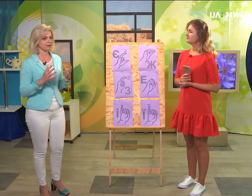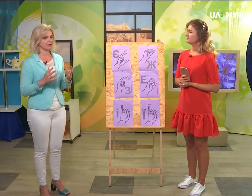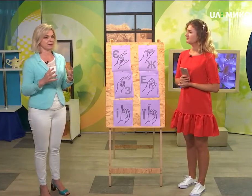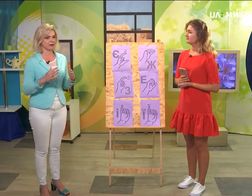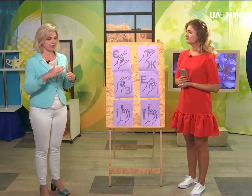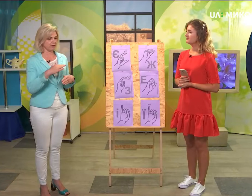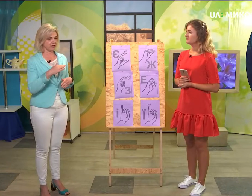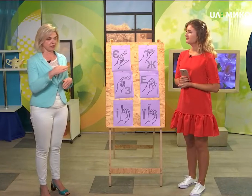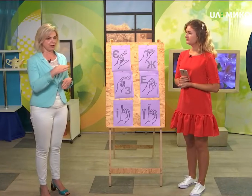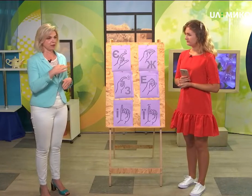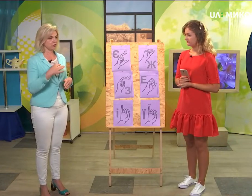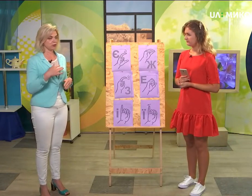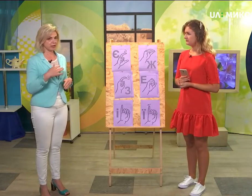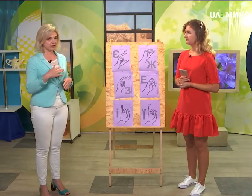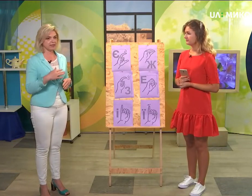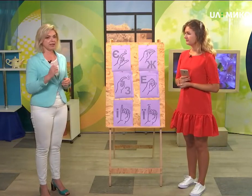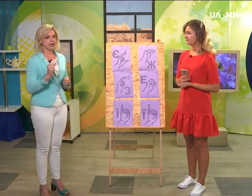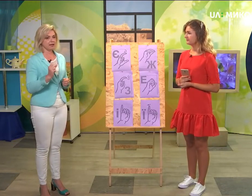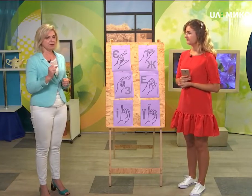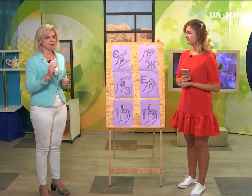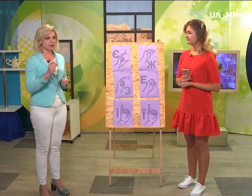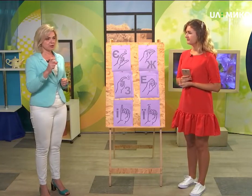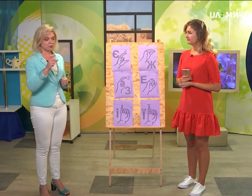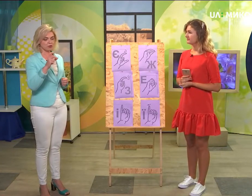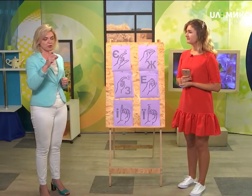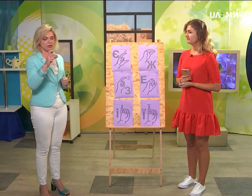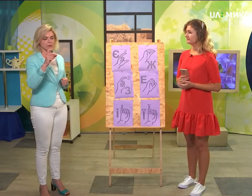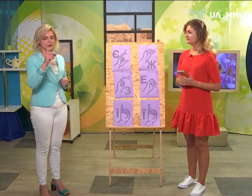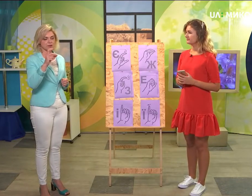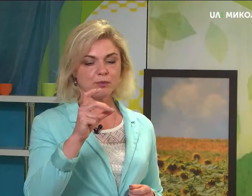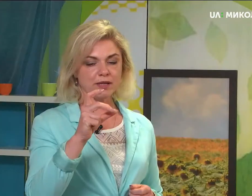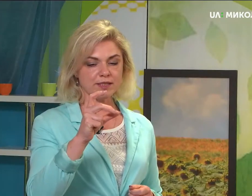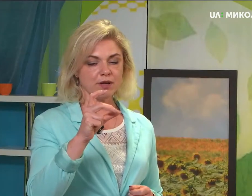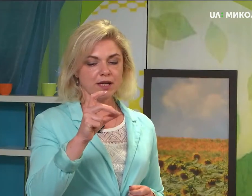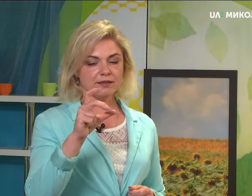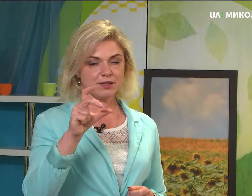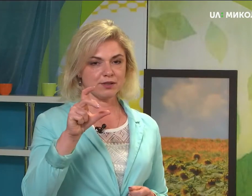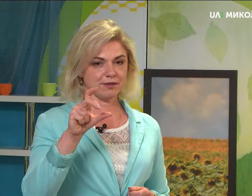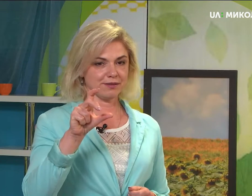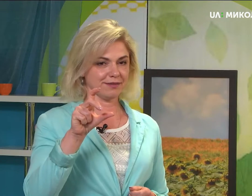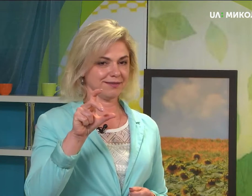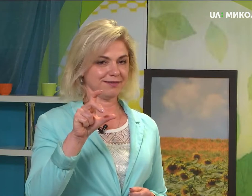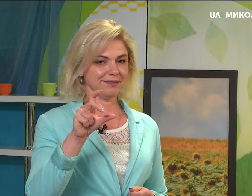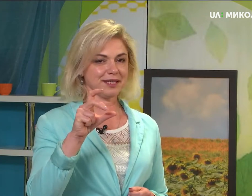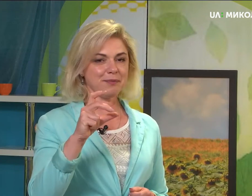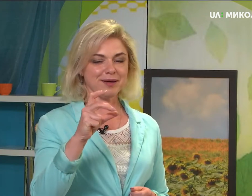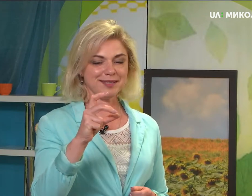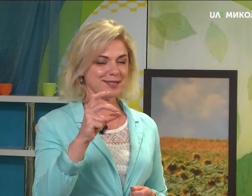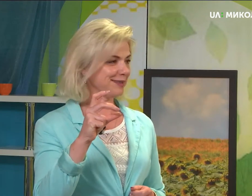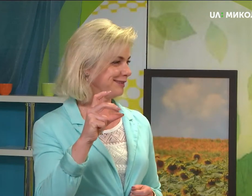на рівні грудної клітини, і ми показуємо букву Є, комбінацію пальців, значить, три пальці